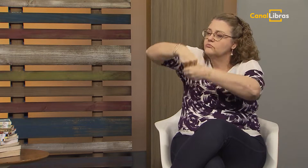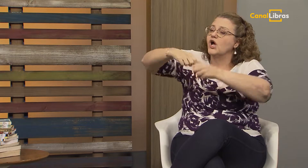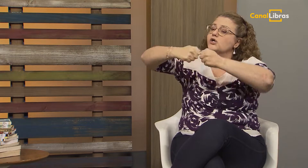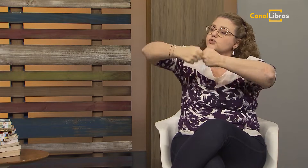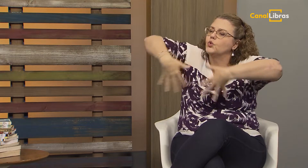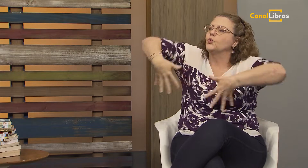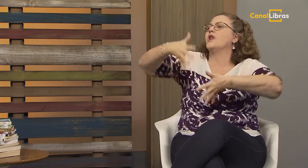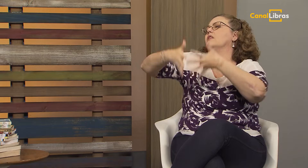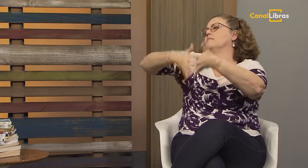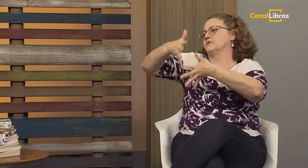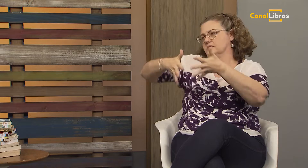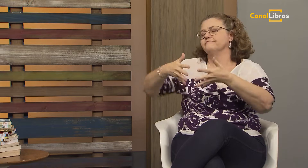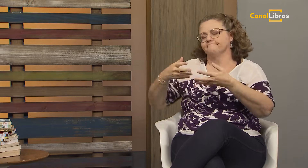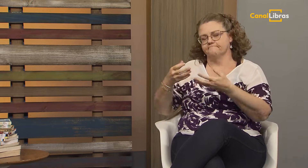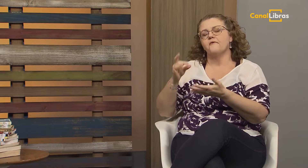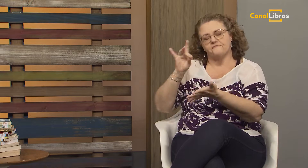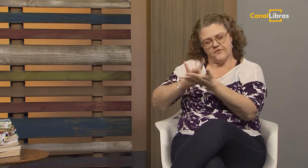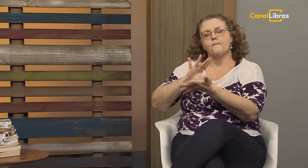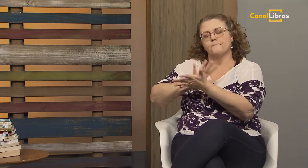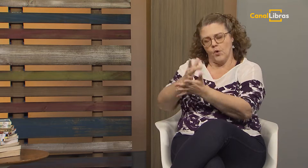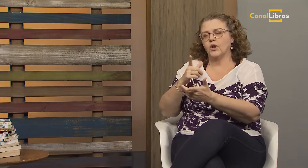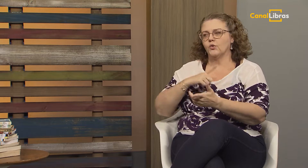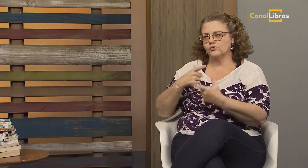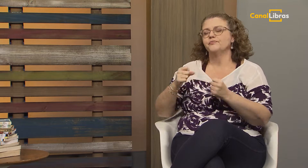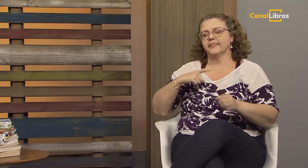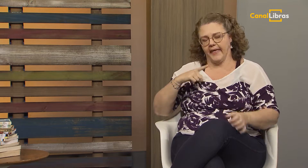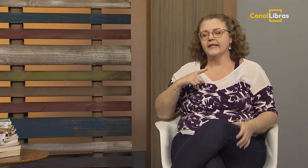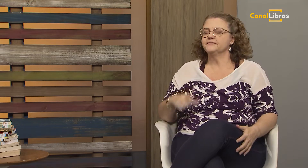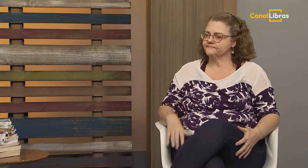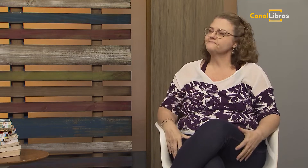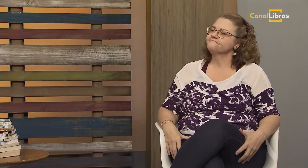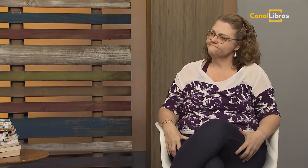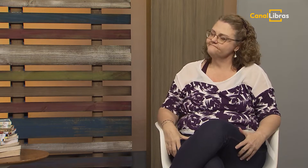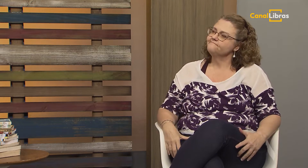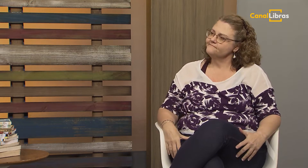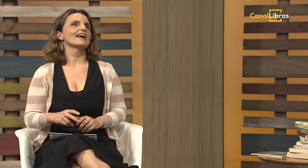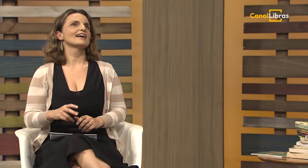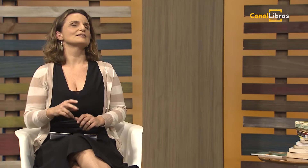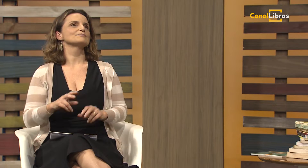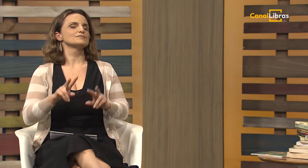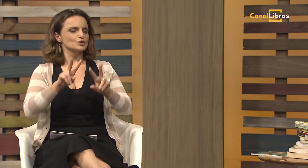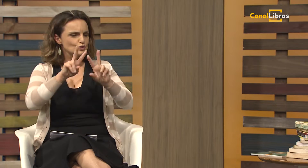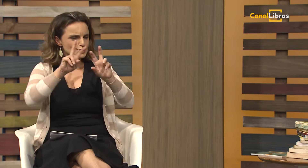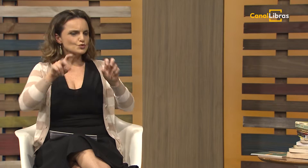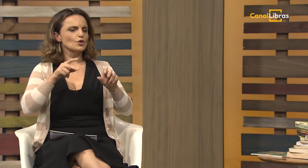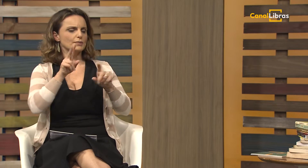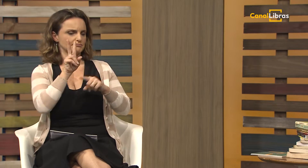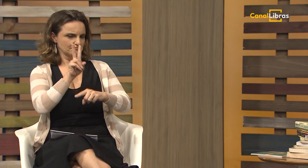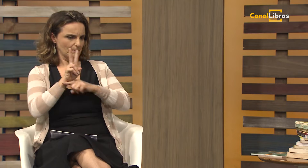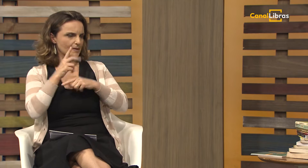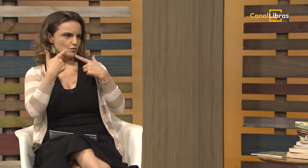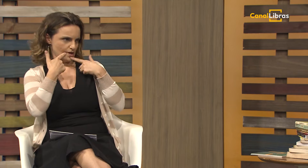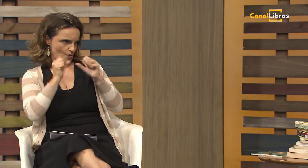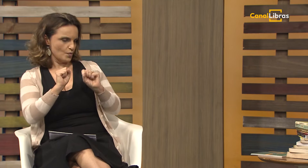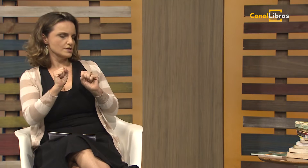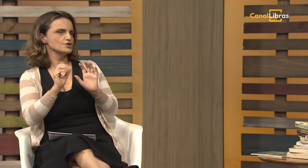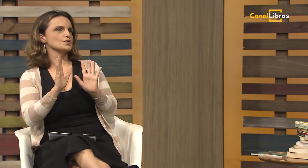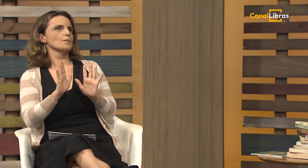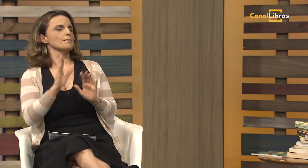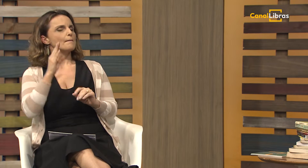pressão que afetaram sim na formação da estrutura da Libras. No âmbito do empréstimo linguístico, quando, por